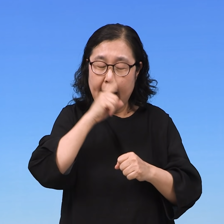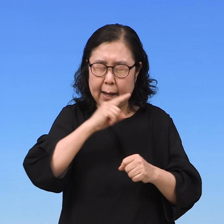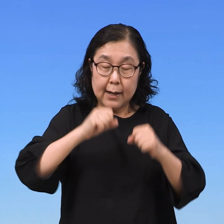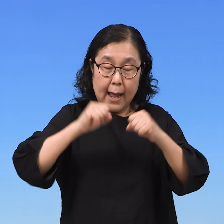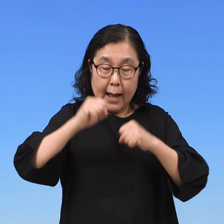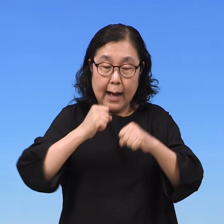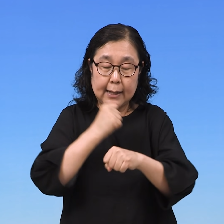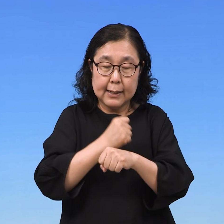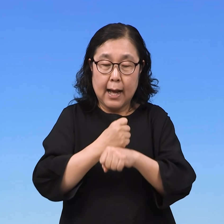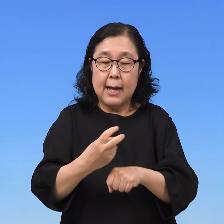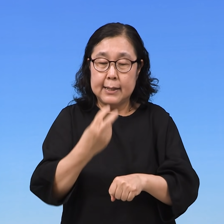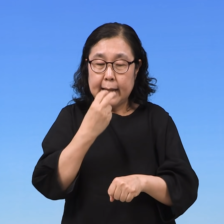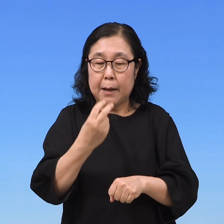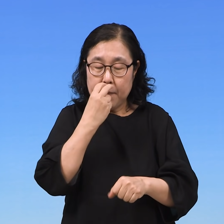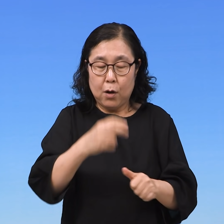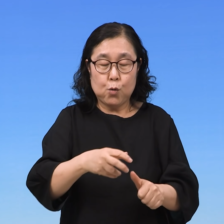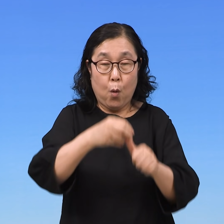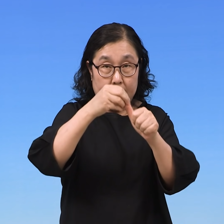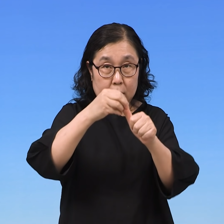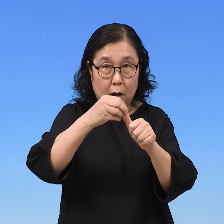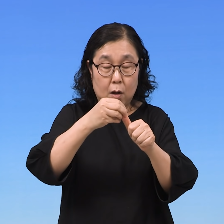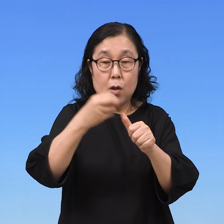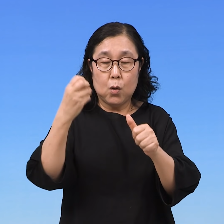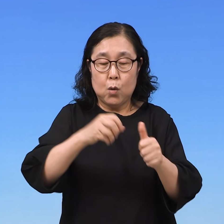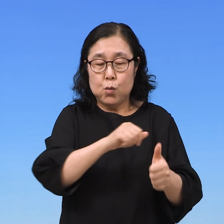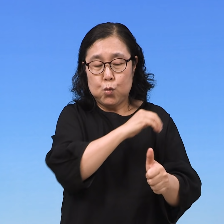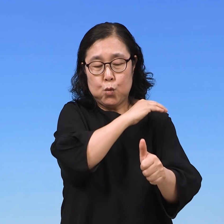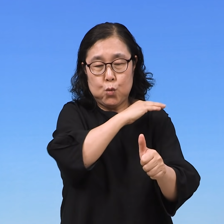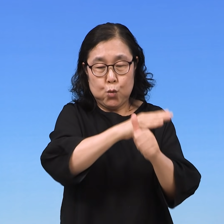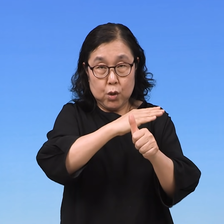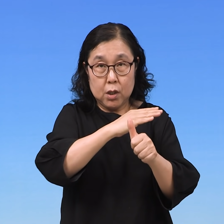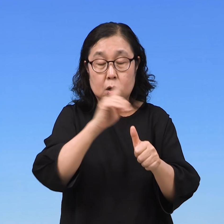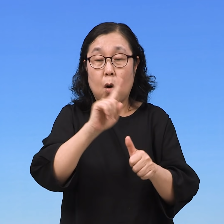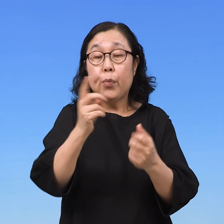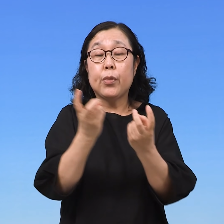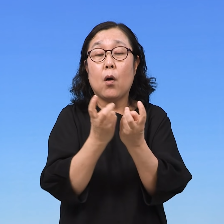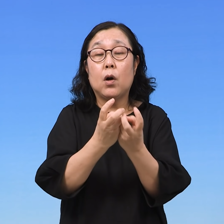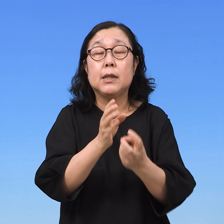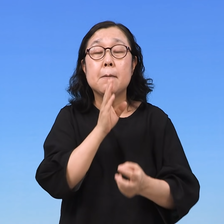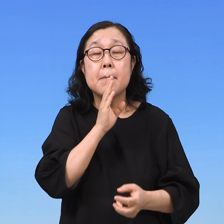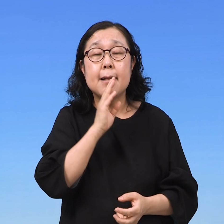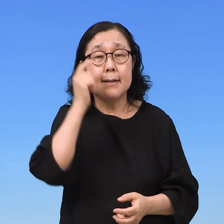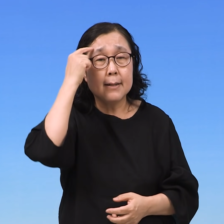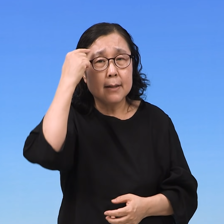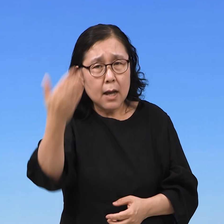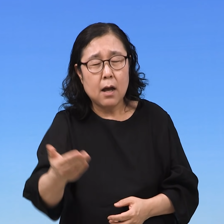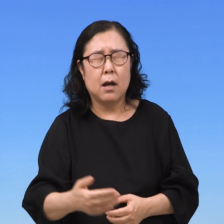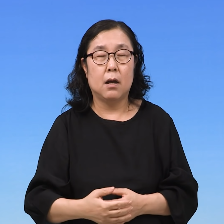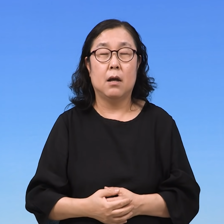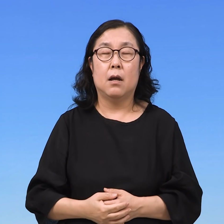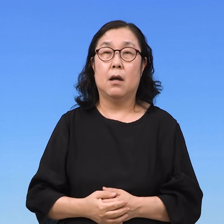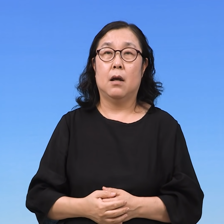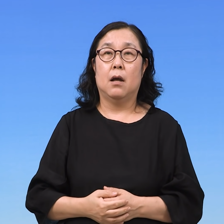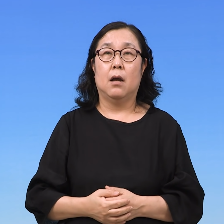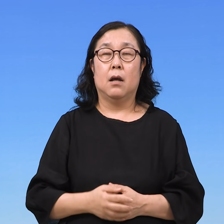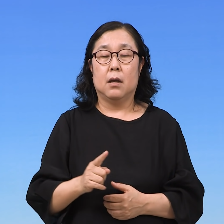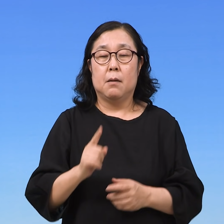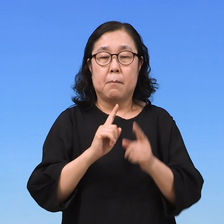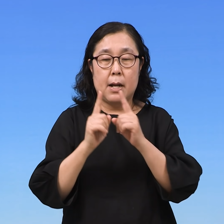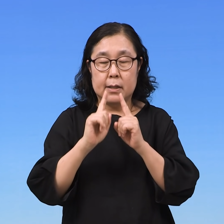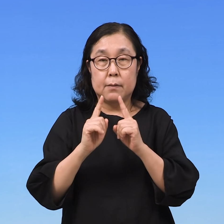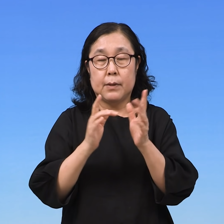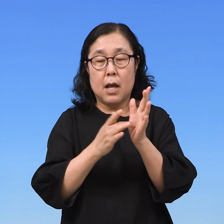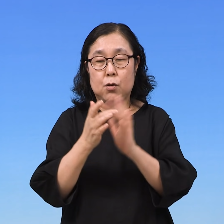것과 악을 행하는 것, 생명을 구하는 것과 죽이는 것, 어느 것이 옳으냐? 여러분, 이 말씀이 예수님의